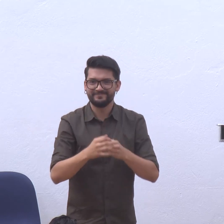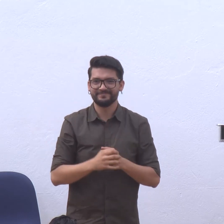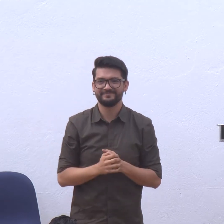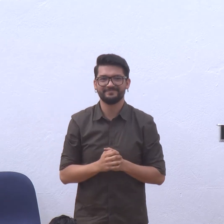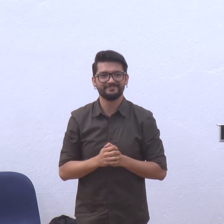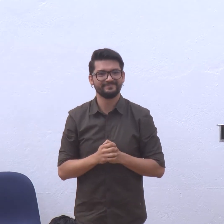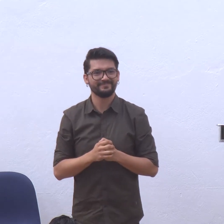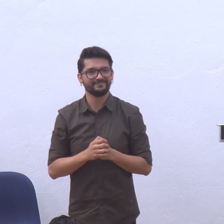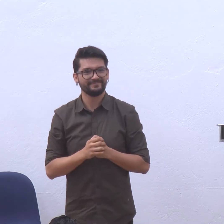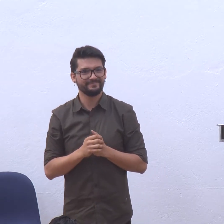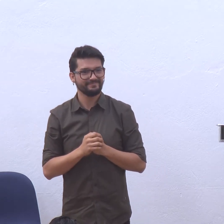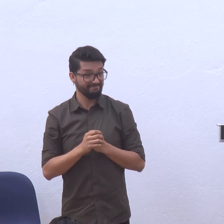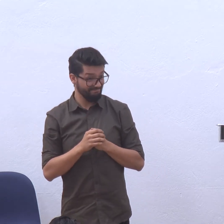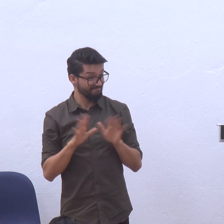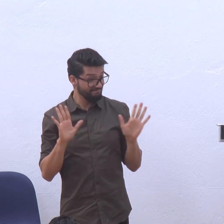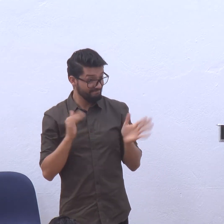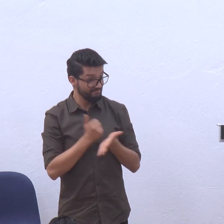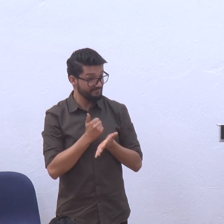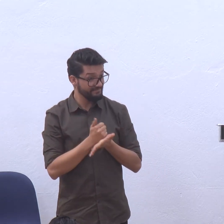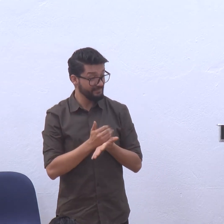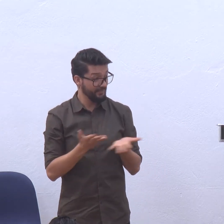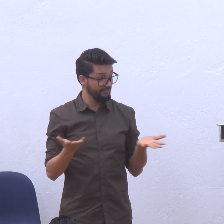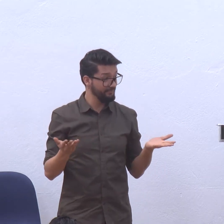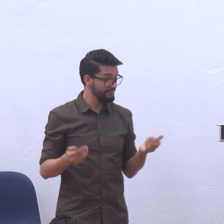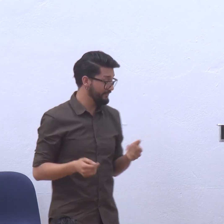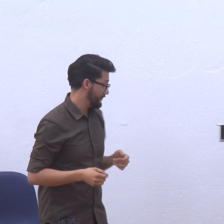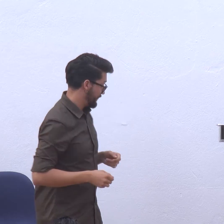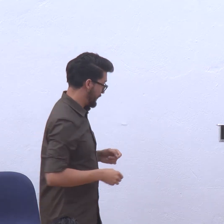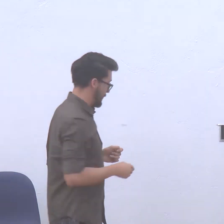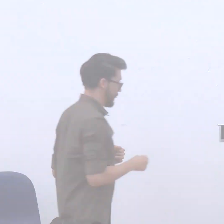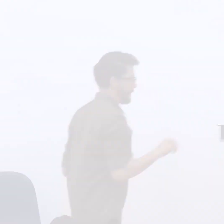milagros y prodigios en medio de nosotros. Amén.